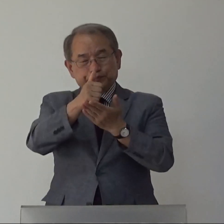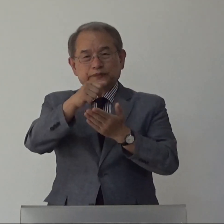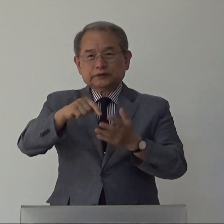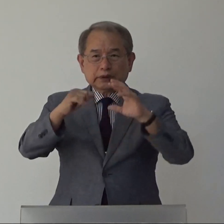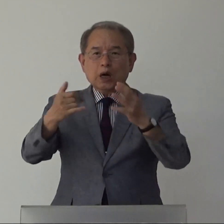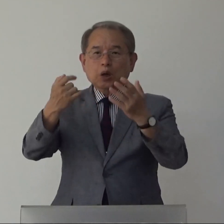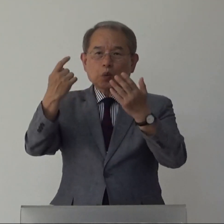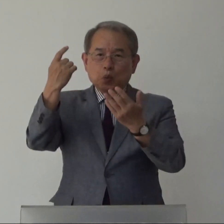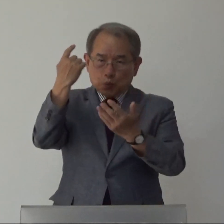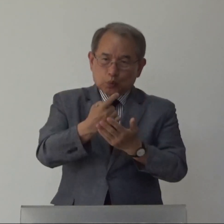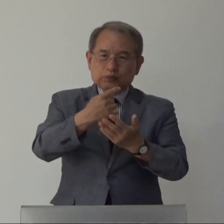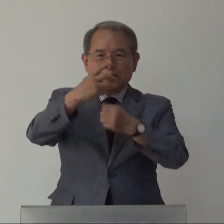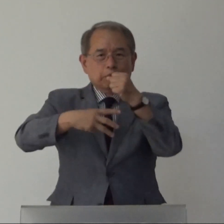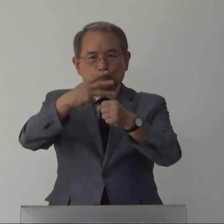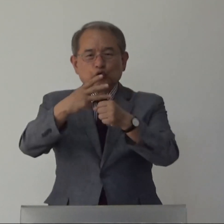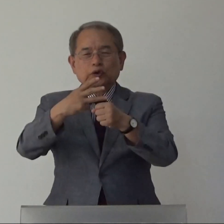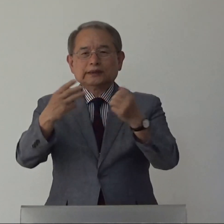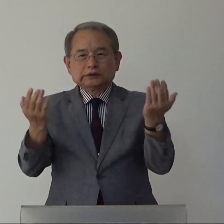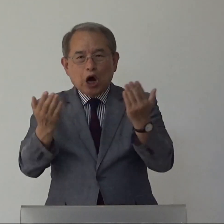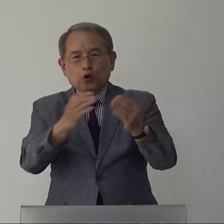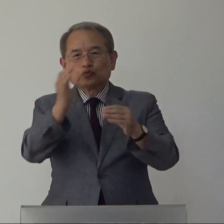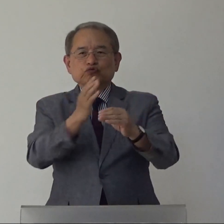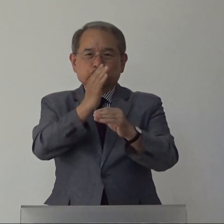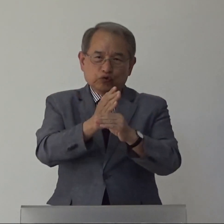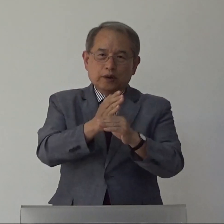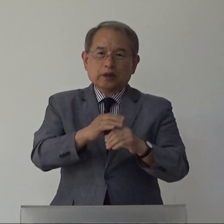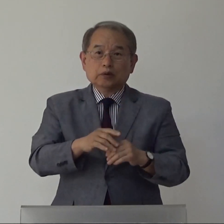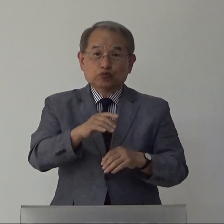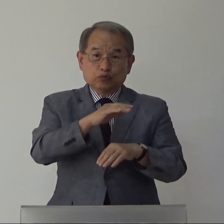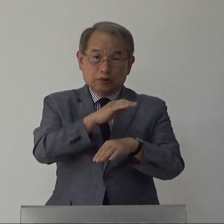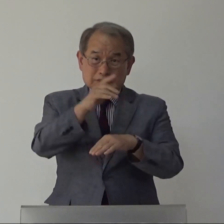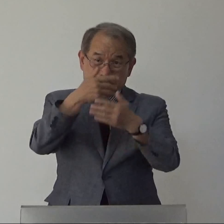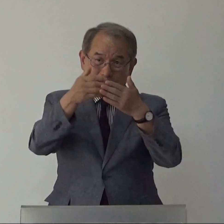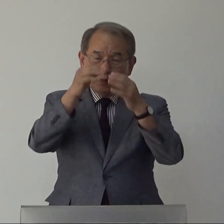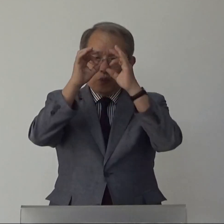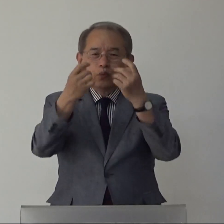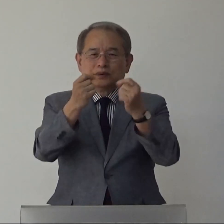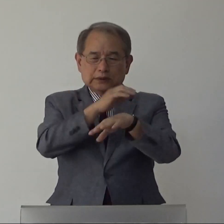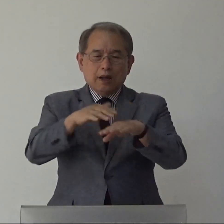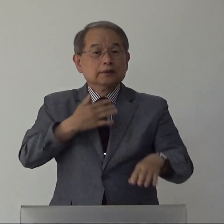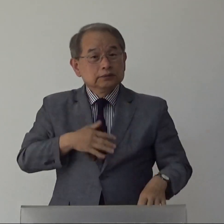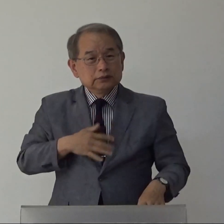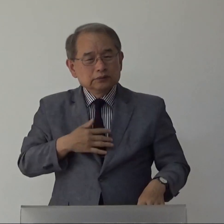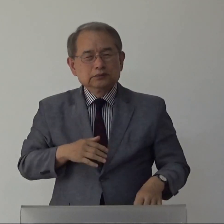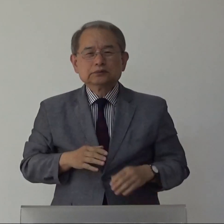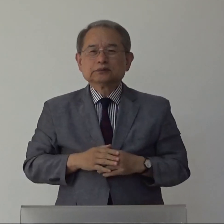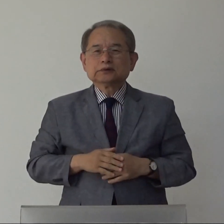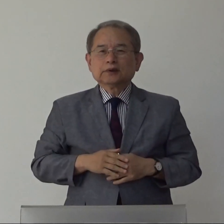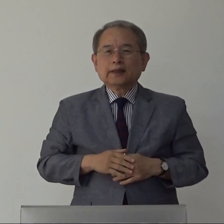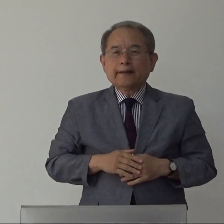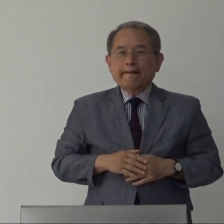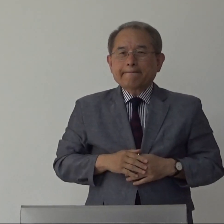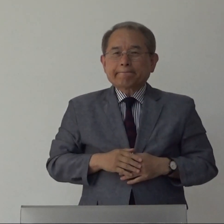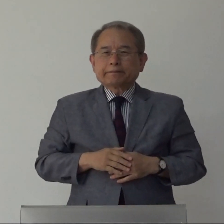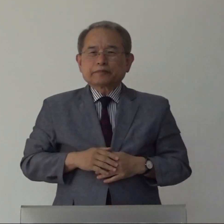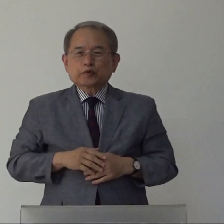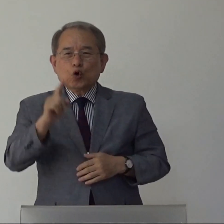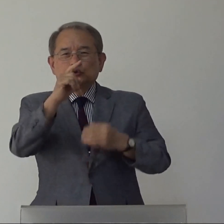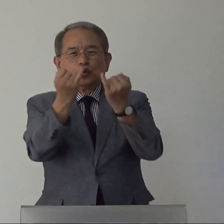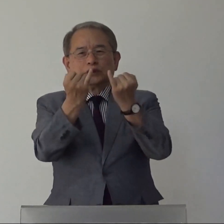예수님께서 이 땅에 오셔서 3년 동안